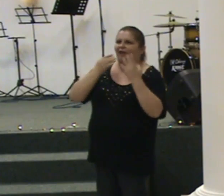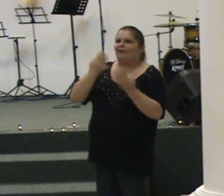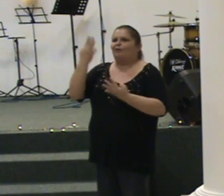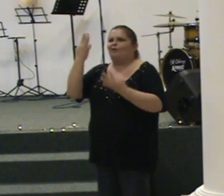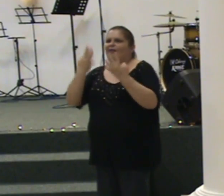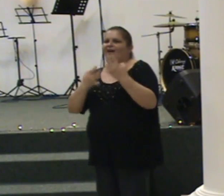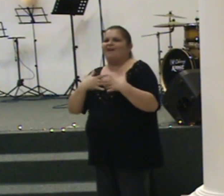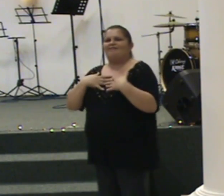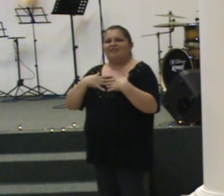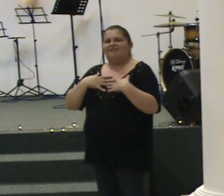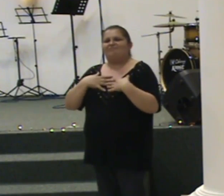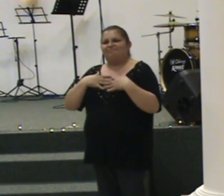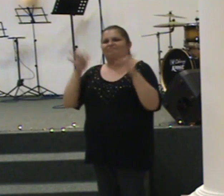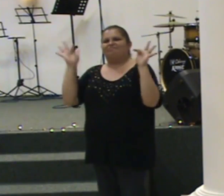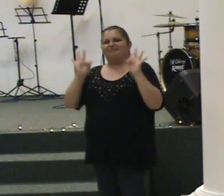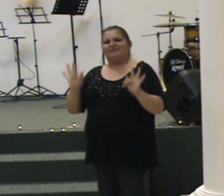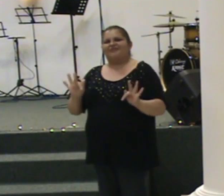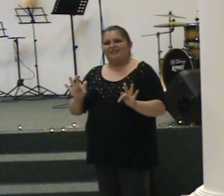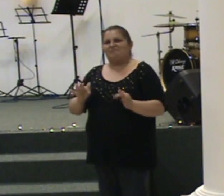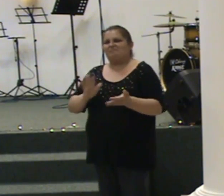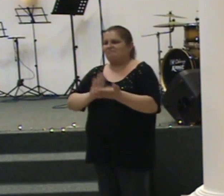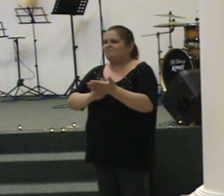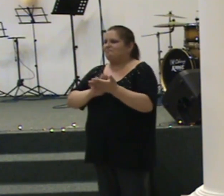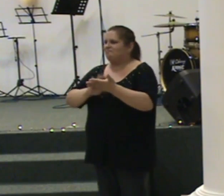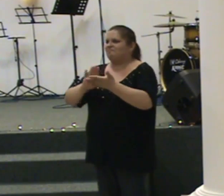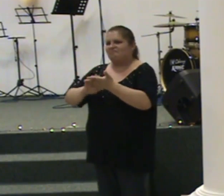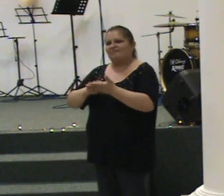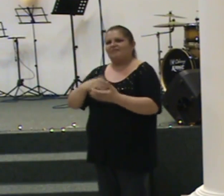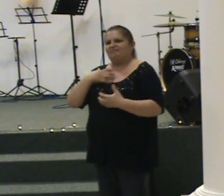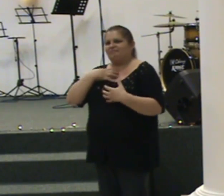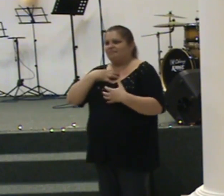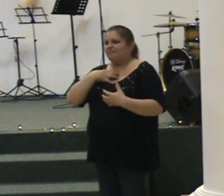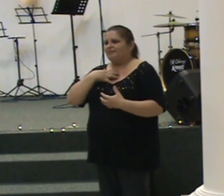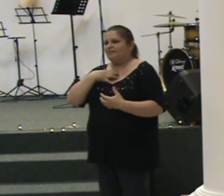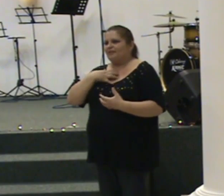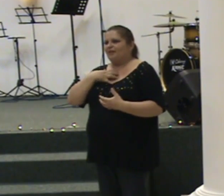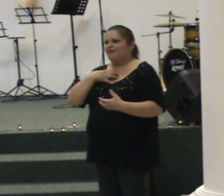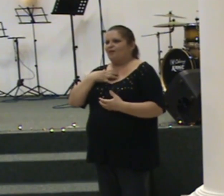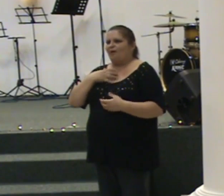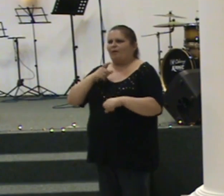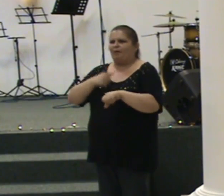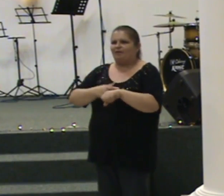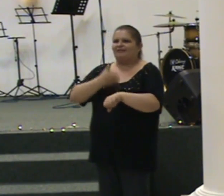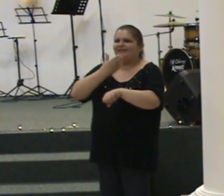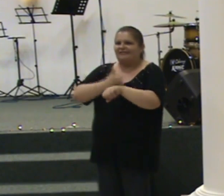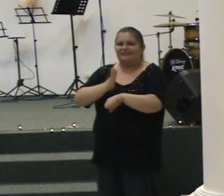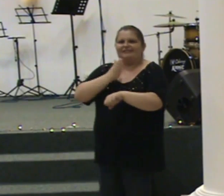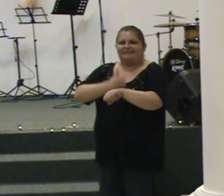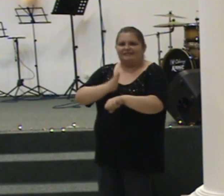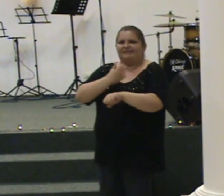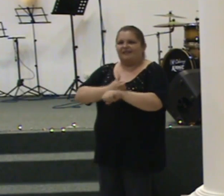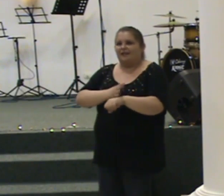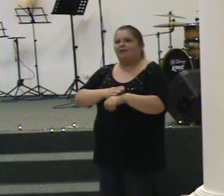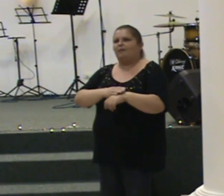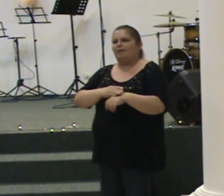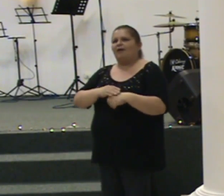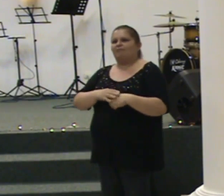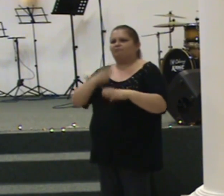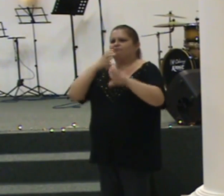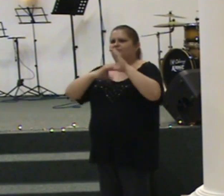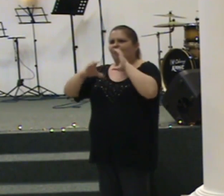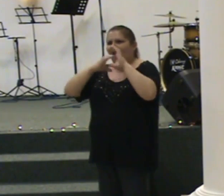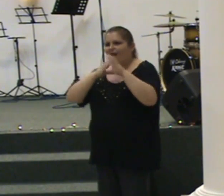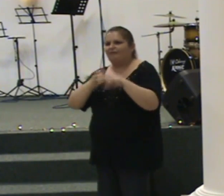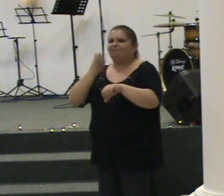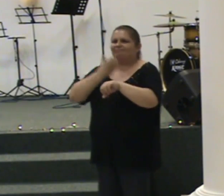que eu estou muito feliz dos irmãos que entregaram o seu tempo, que vale ouro, para